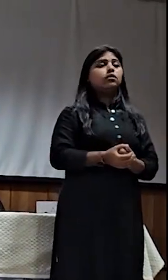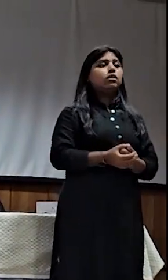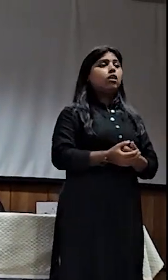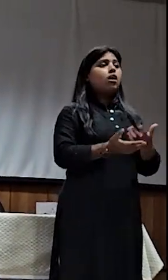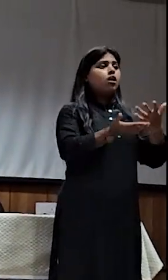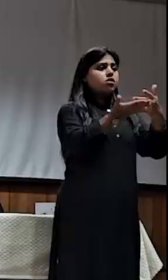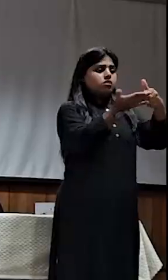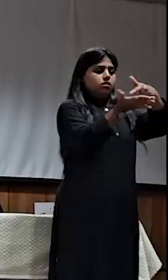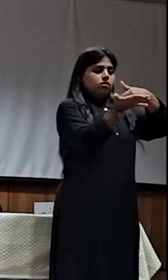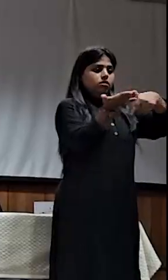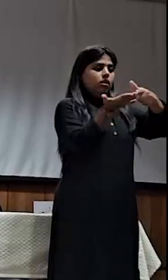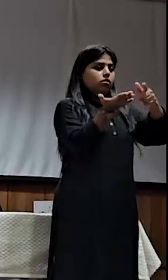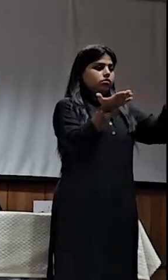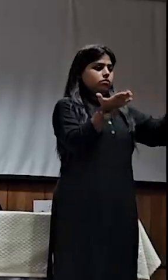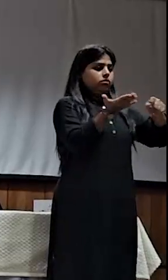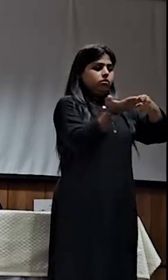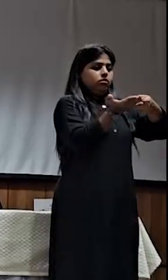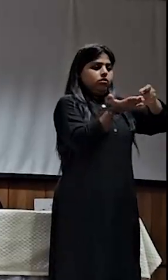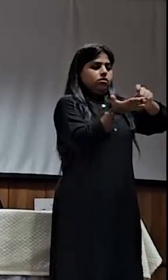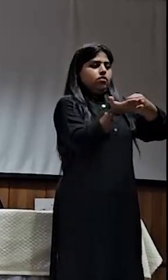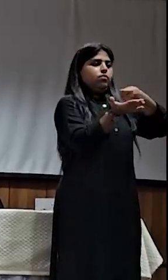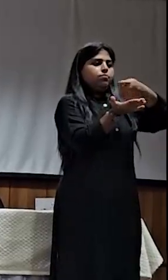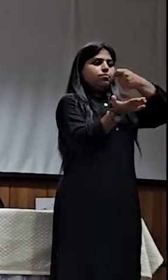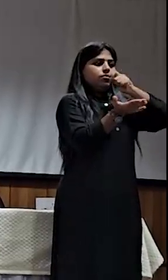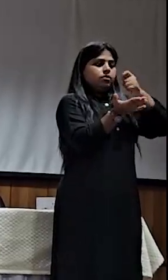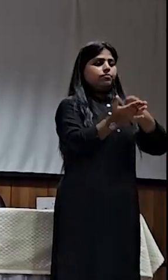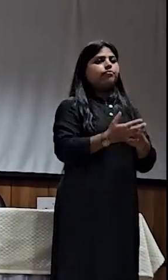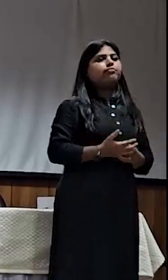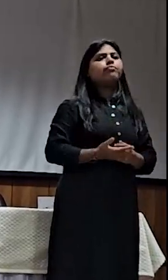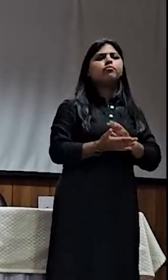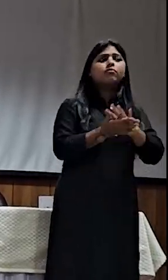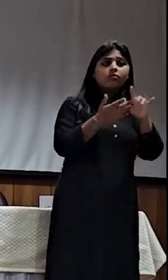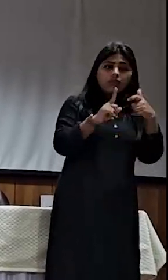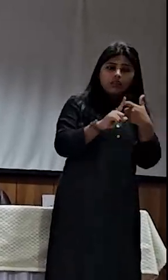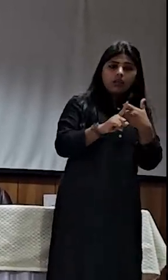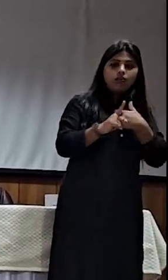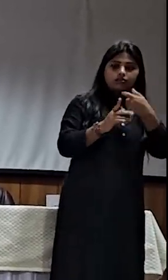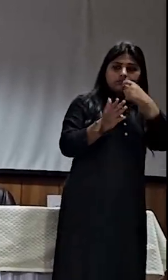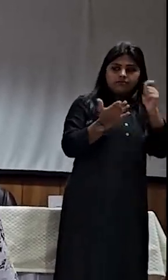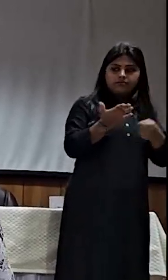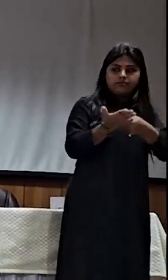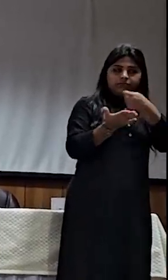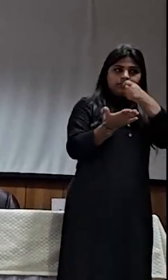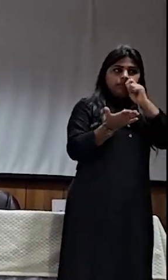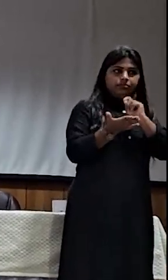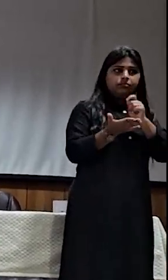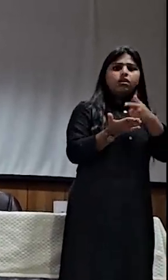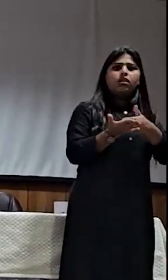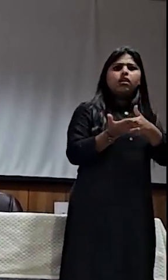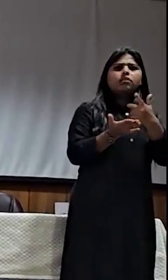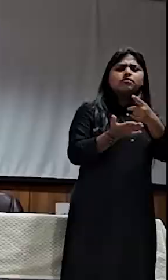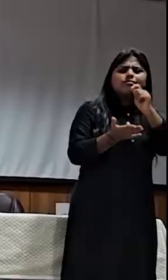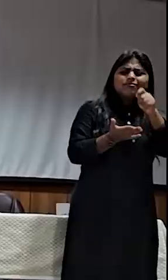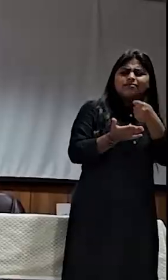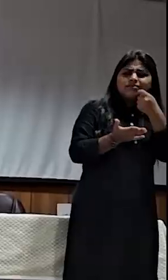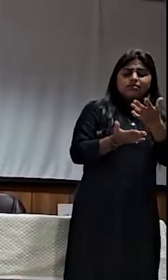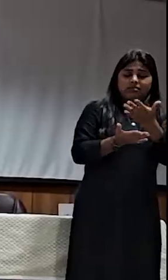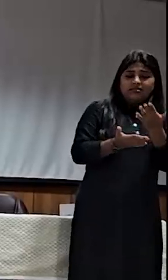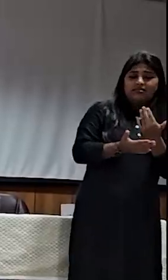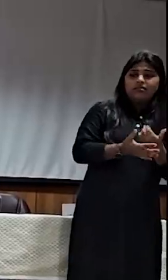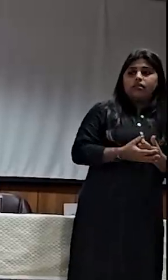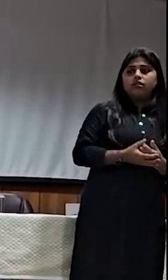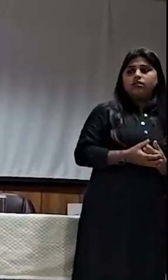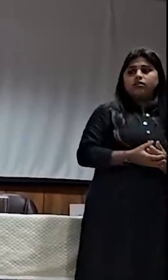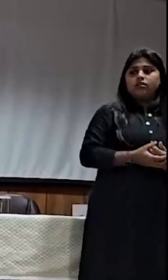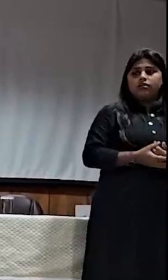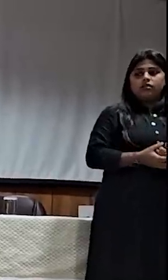खाने सिखाती है। Pick up the spoon. हेलन, pick up the spoon. हेलन चम्मच फेंक देती है। मिस सुलेमान उसे चम्मच